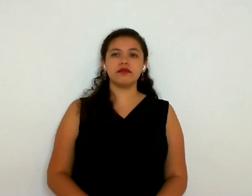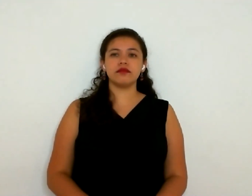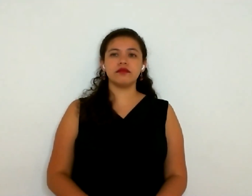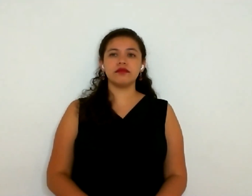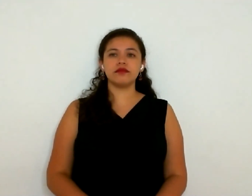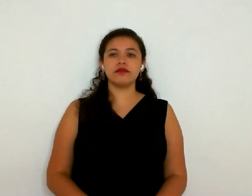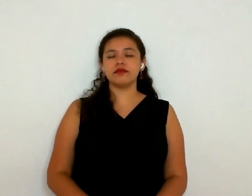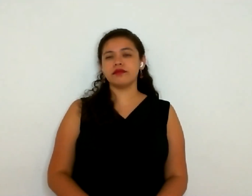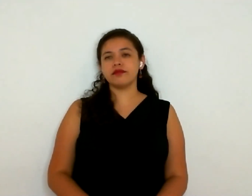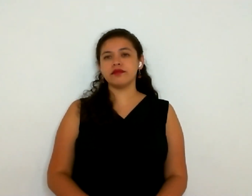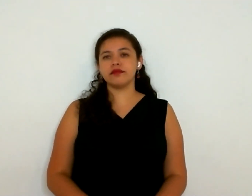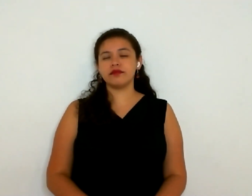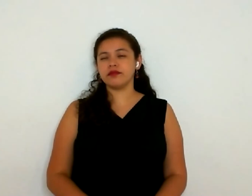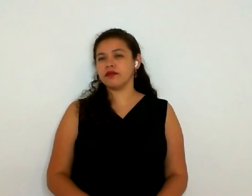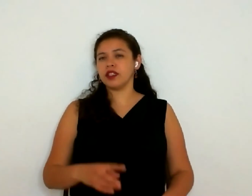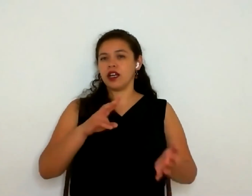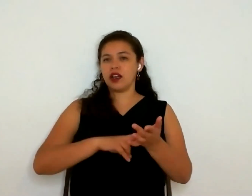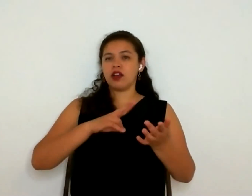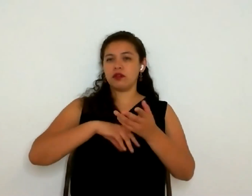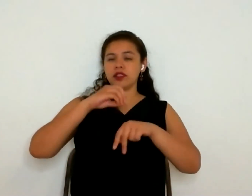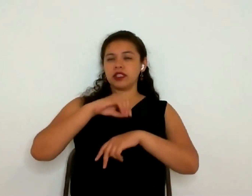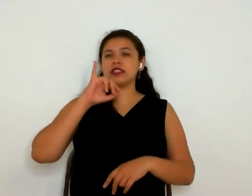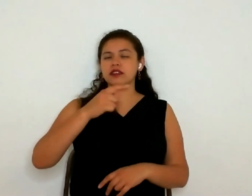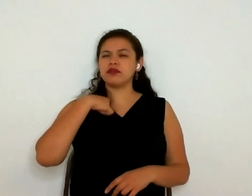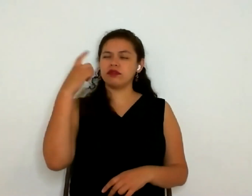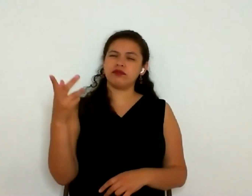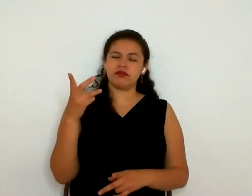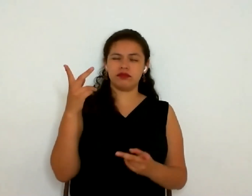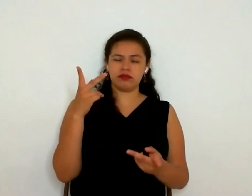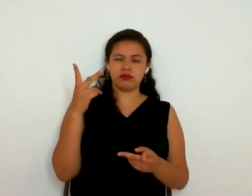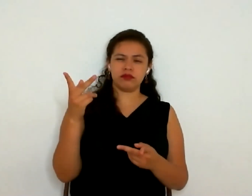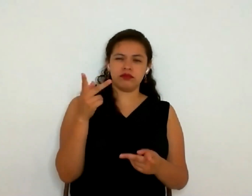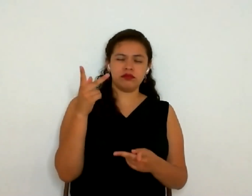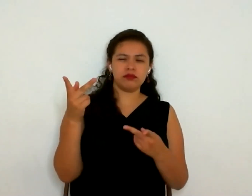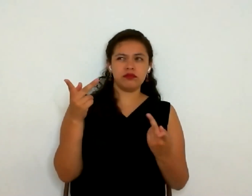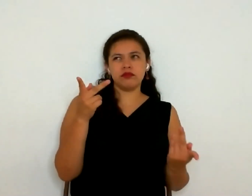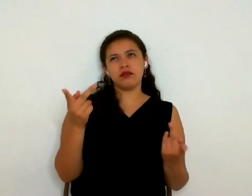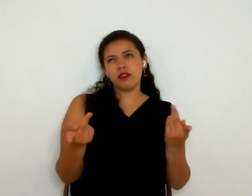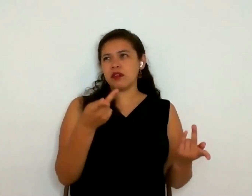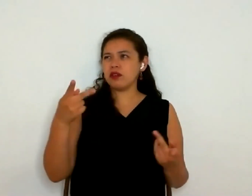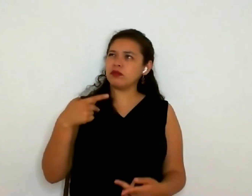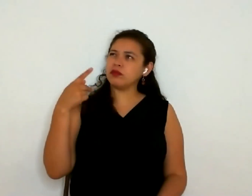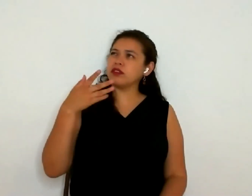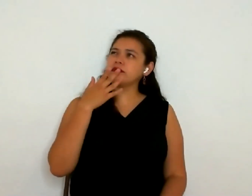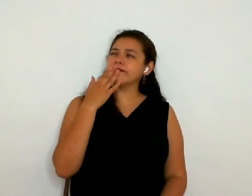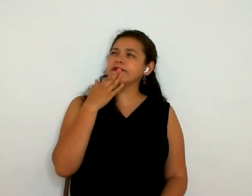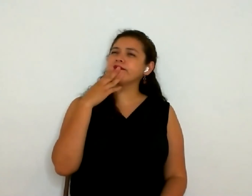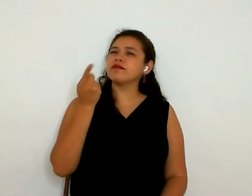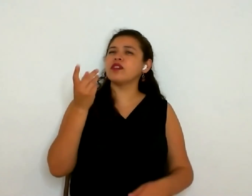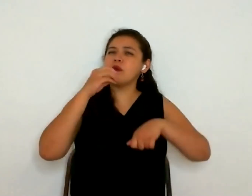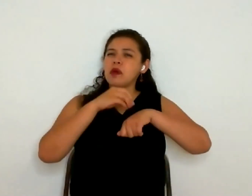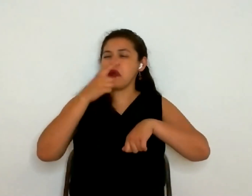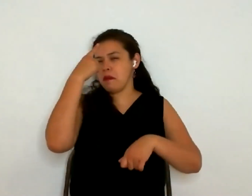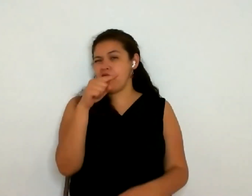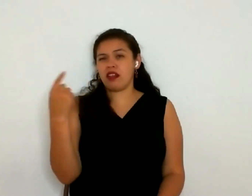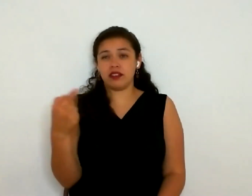y si es válido ponerlos pero bueno yo me preguntaría cuál sería lo indicado ponerlo de esa manera tal